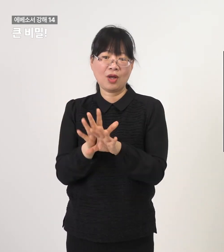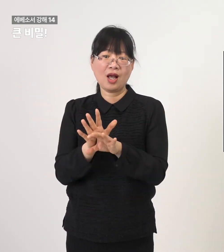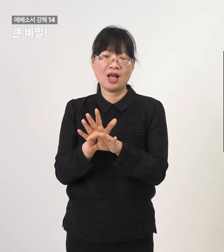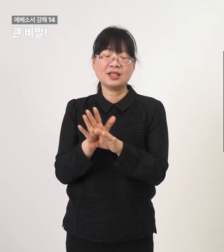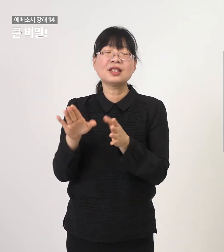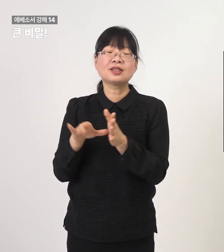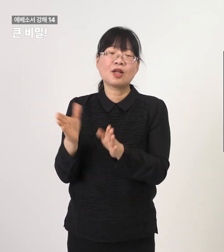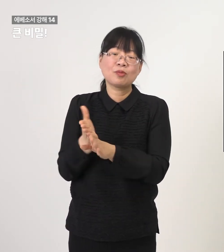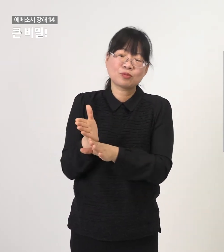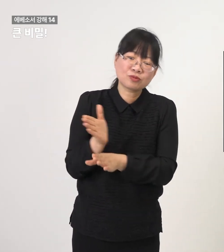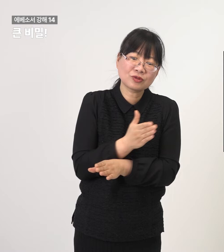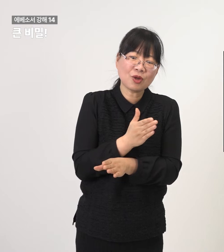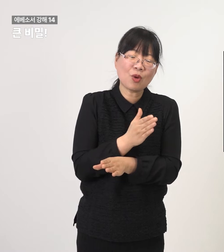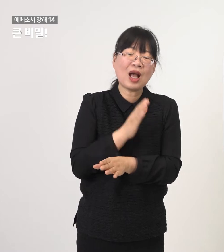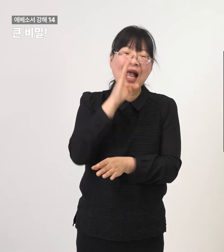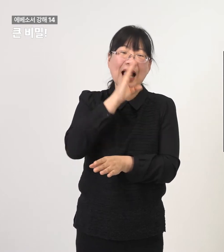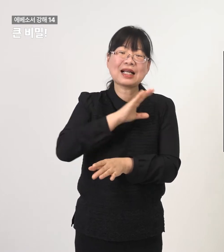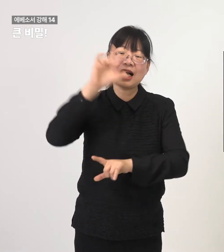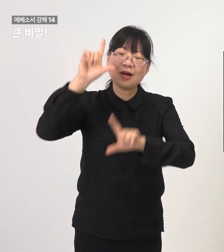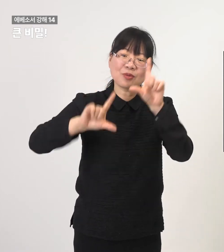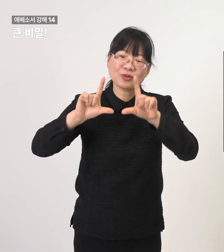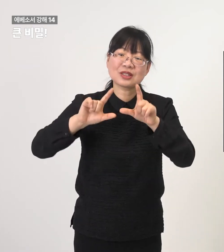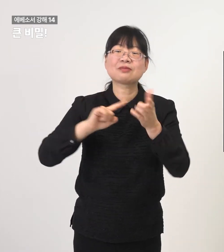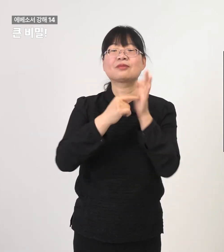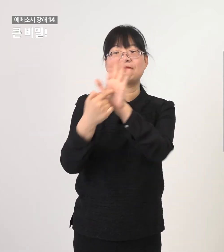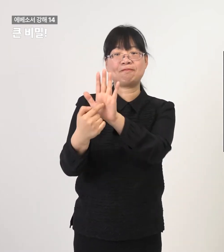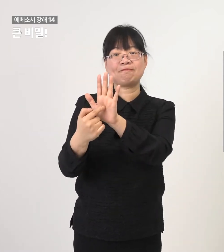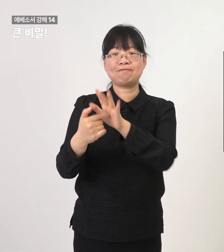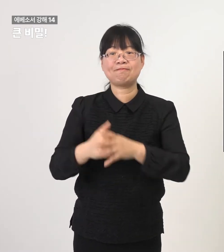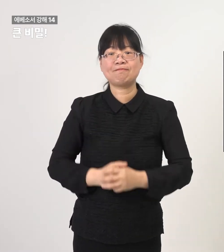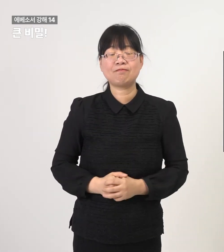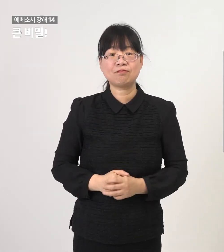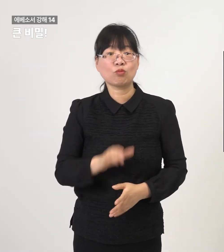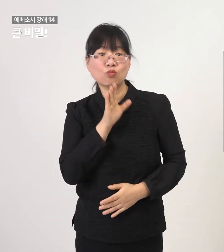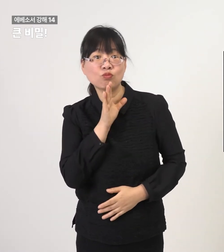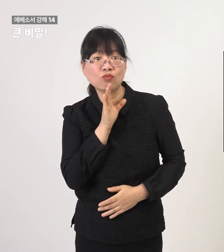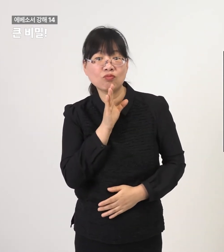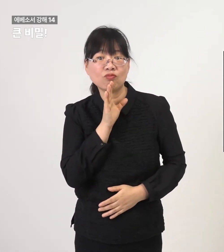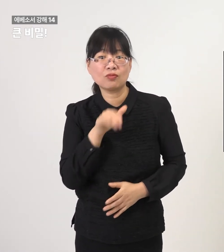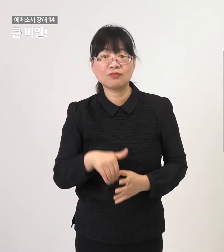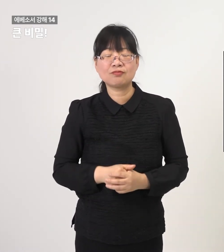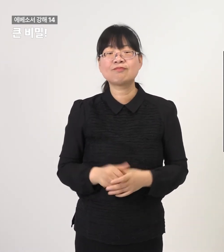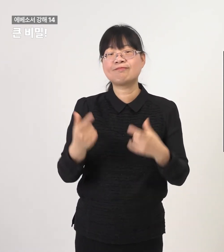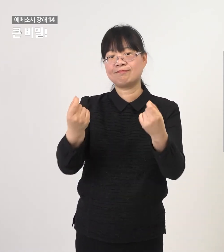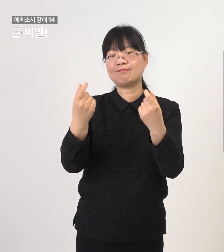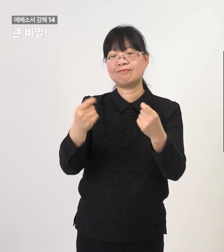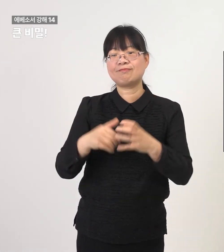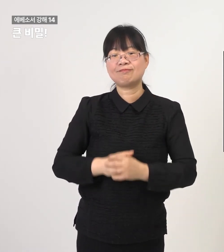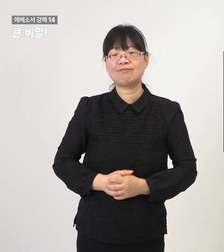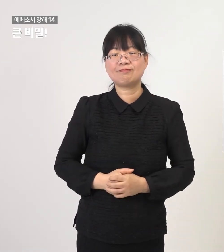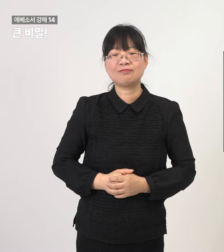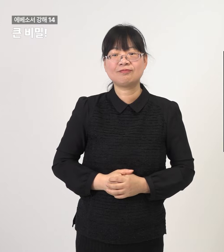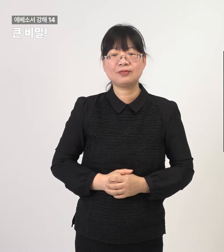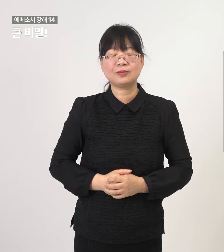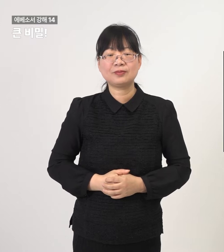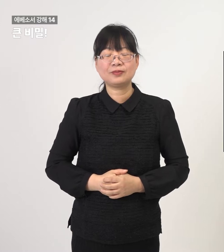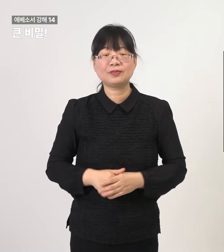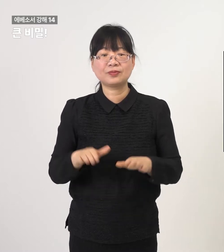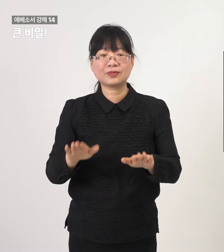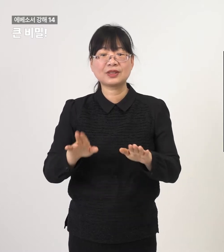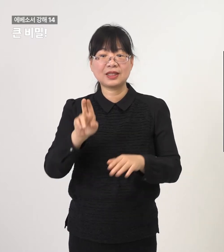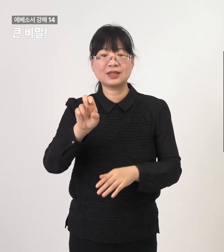모든 악이 시작이 되잖아요. 그렇죠? 맞습니다.